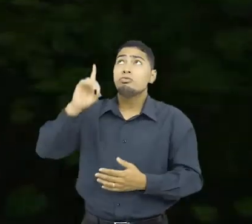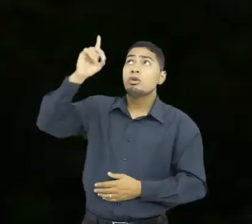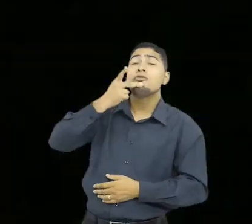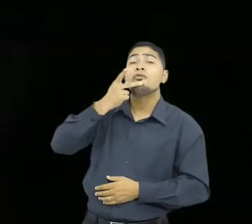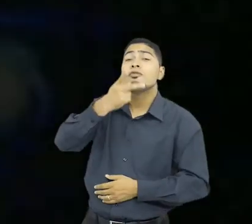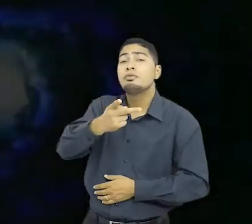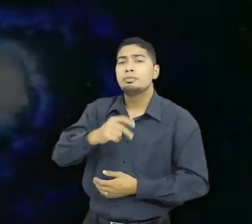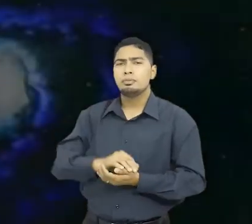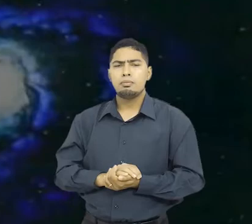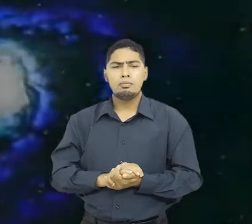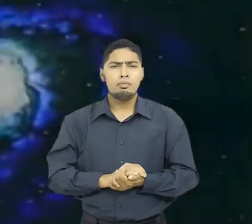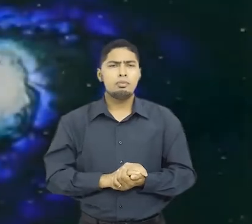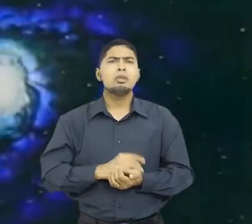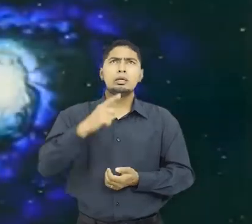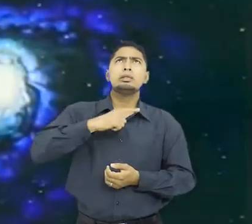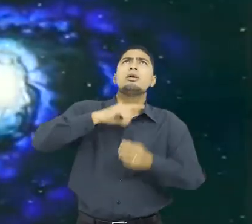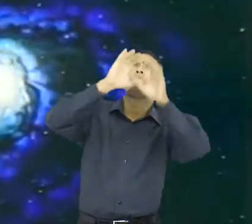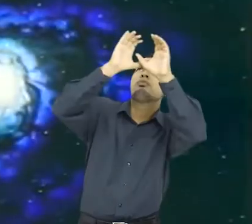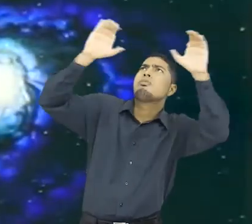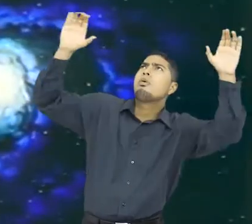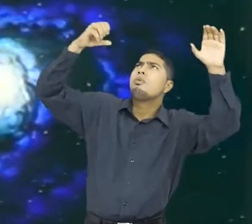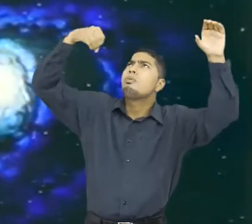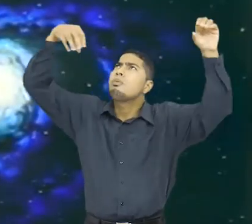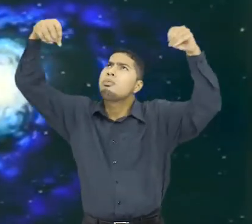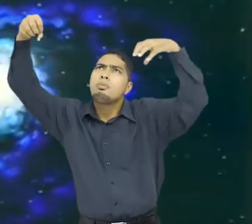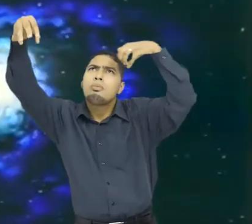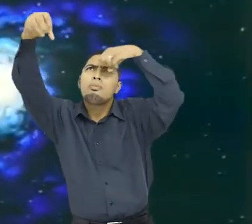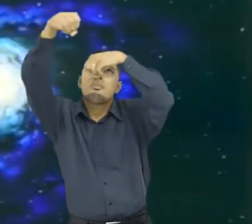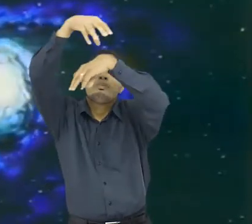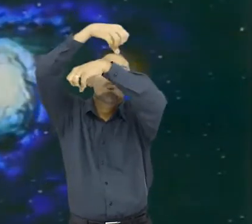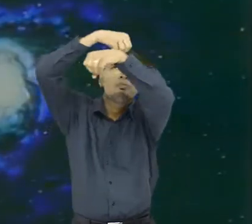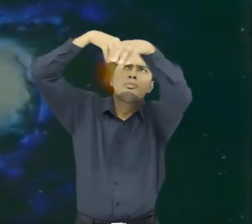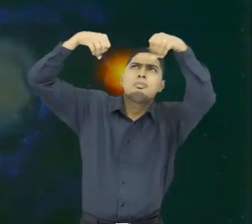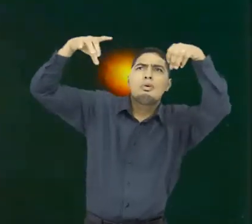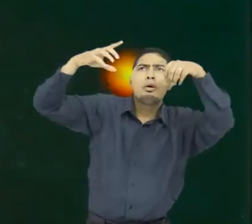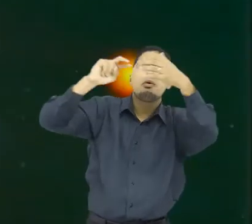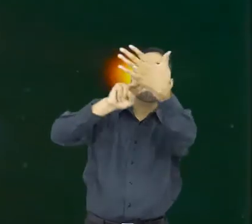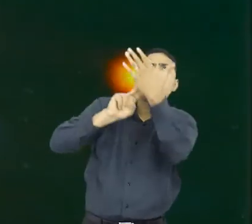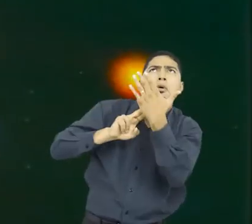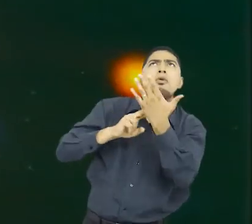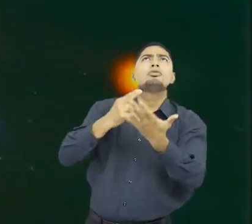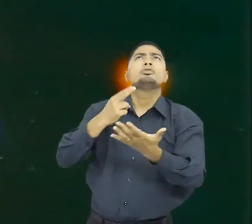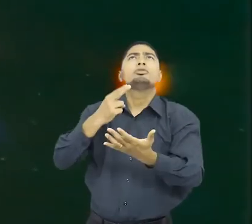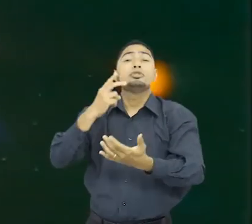Então disse Deus que haja luzes no céu, para determinarem as estações, os dias e os